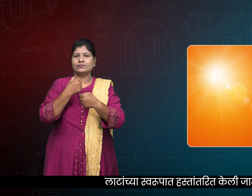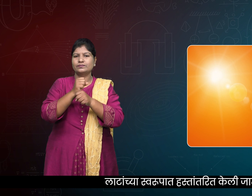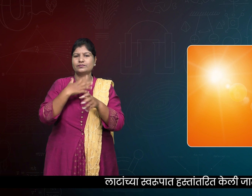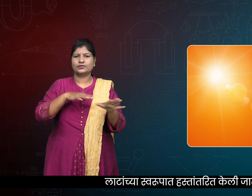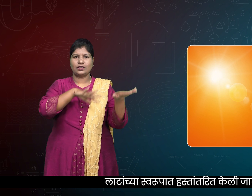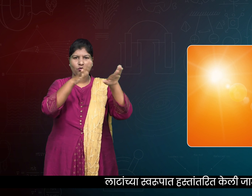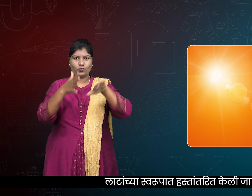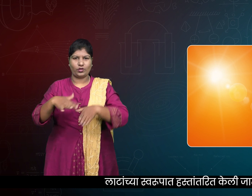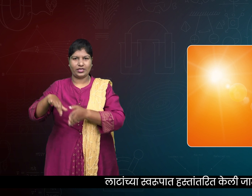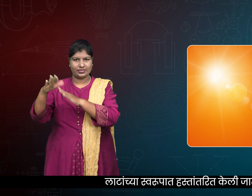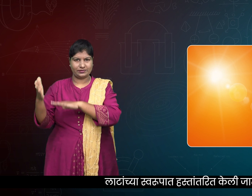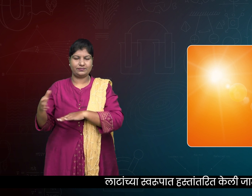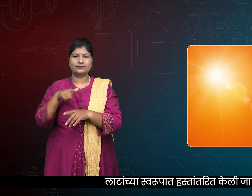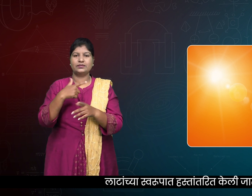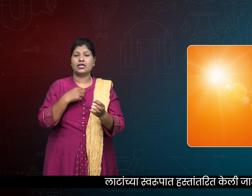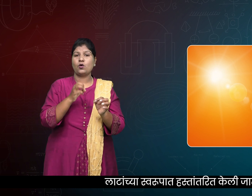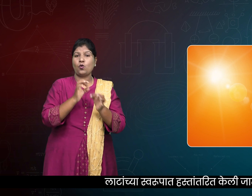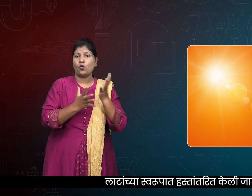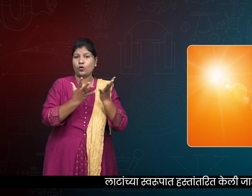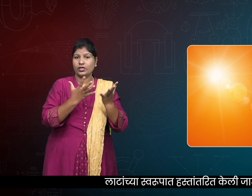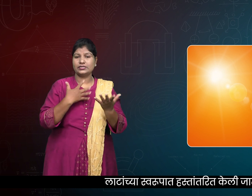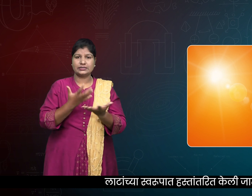लाटांच्या स्वरूपात हस्तांतरित केली जाते.